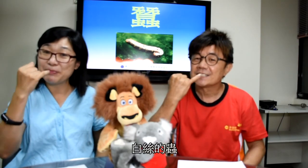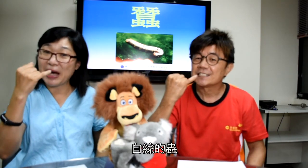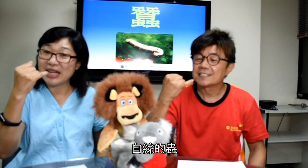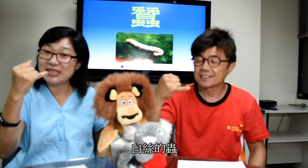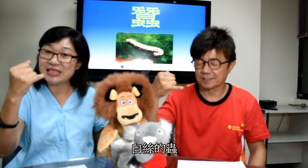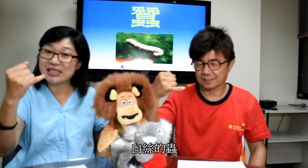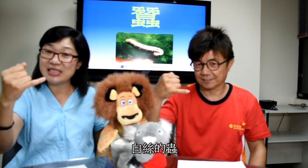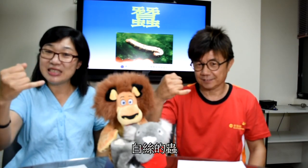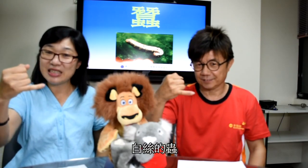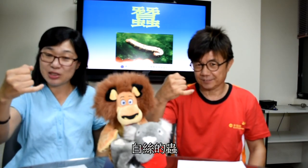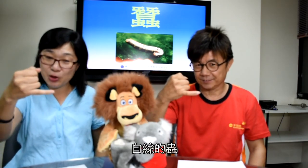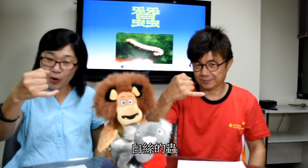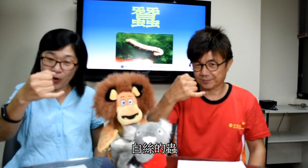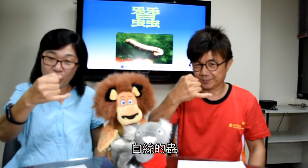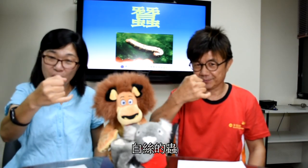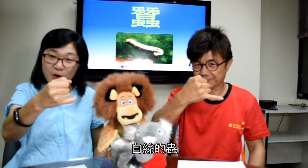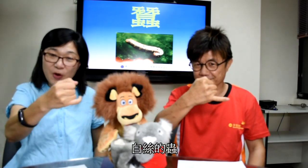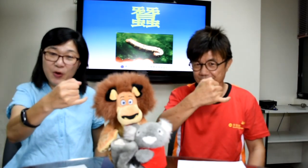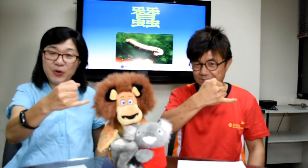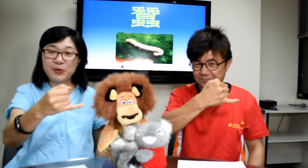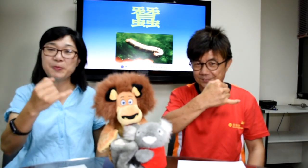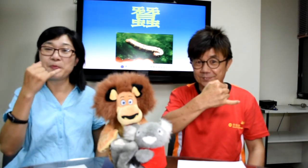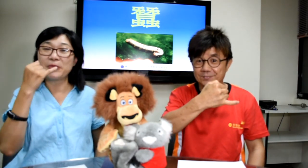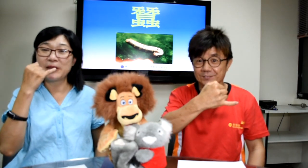白丝的虫，